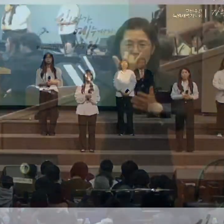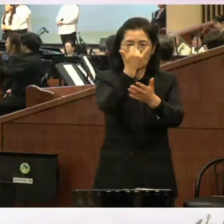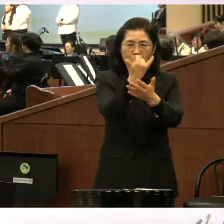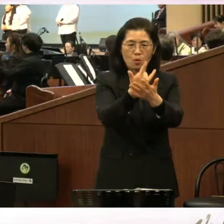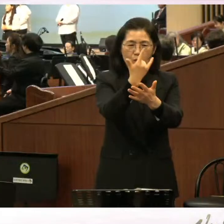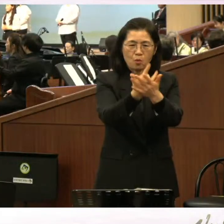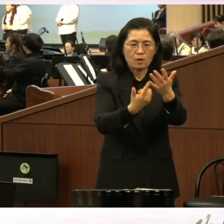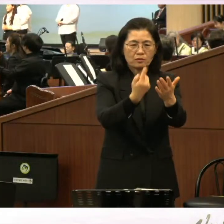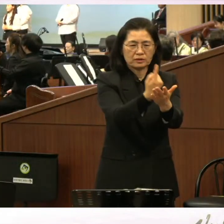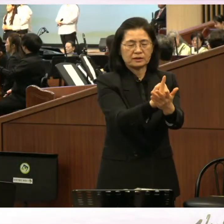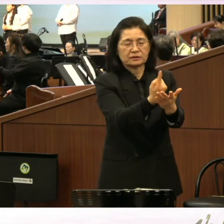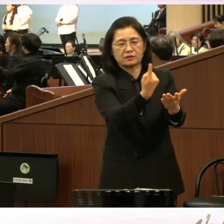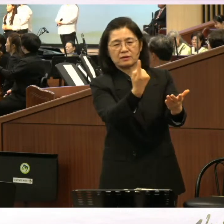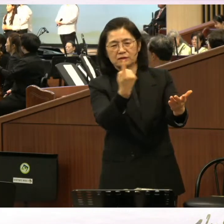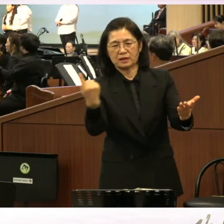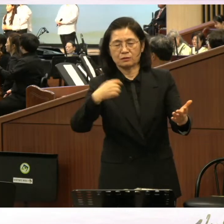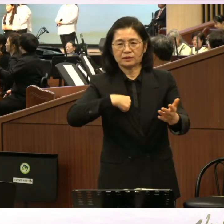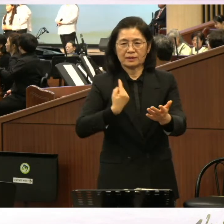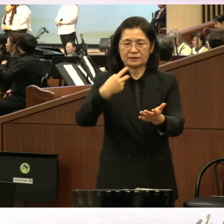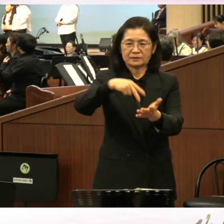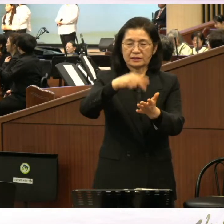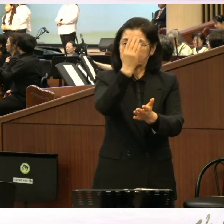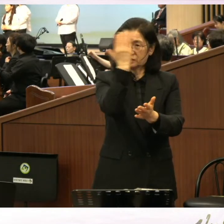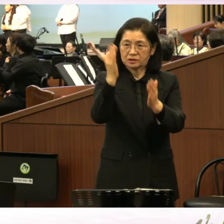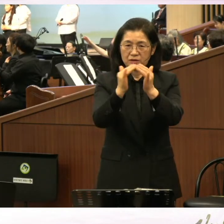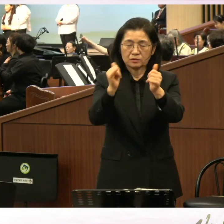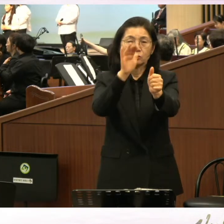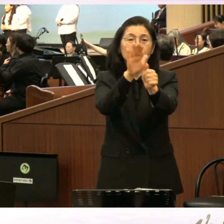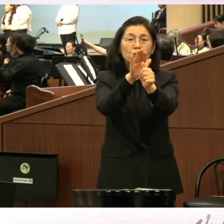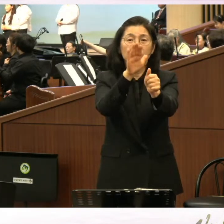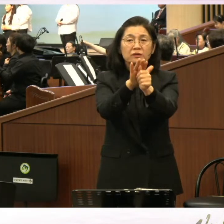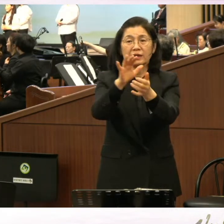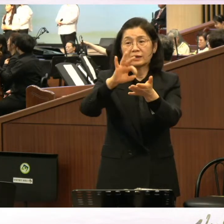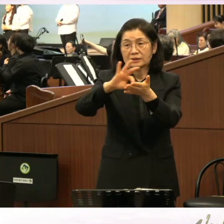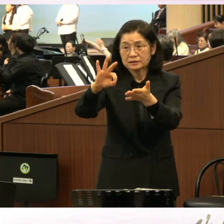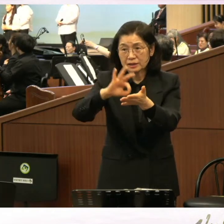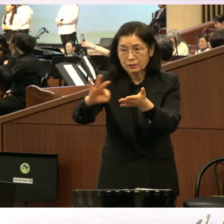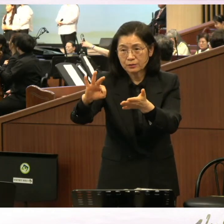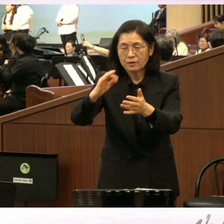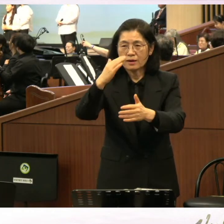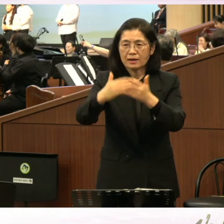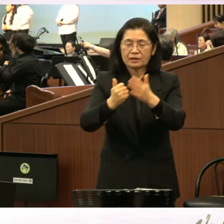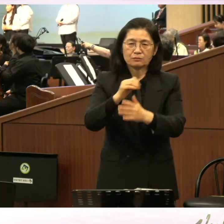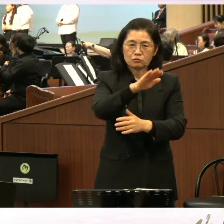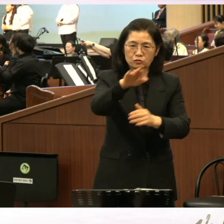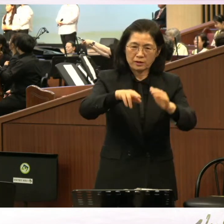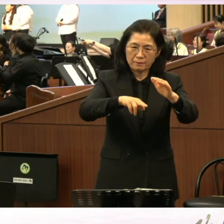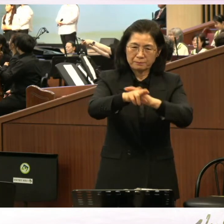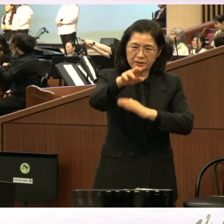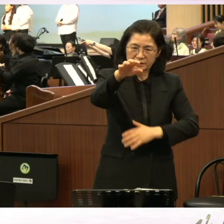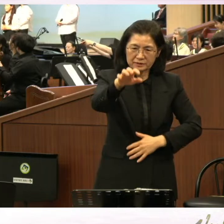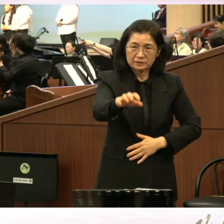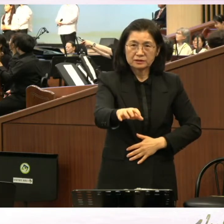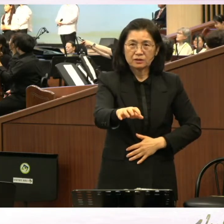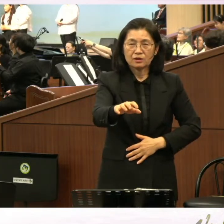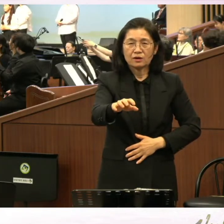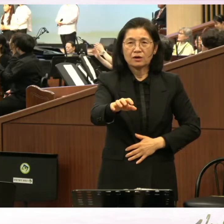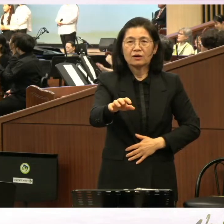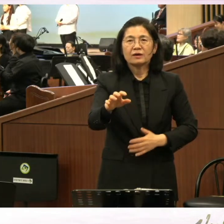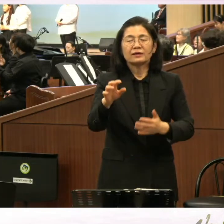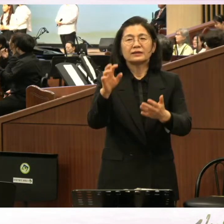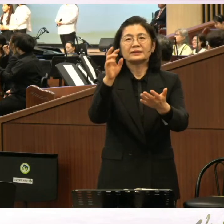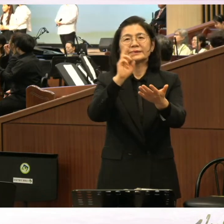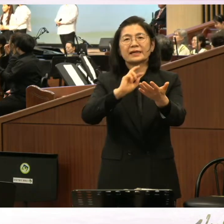서기를 시작하는 자립 준비 청년을 돕는 데 사용됩니다. 우리 하나님은 우리의 피난처가 되시며 찬양하시며